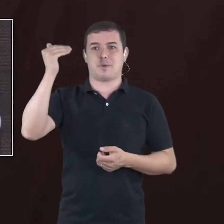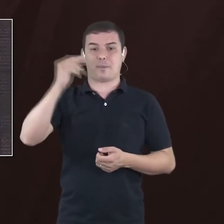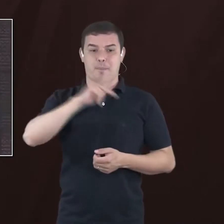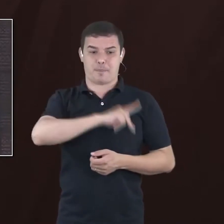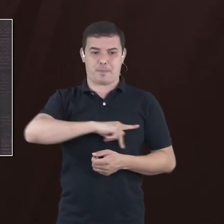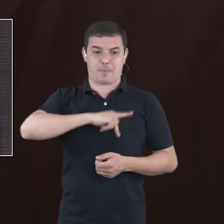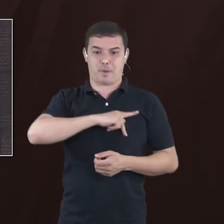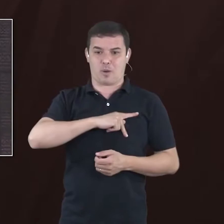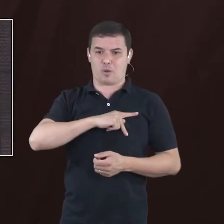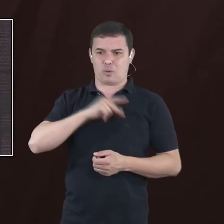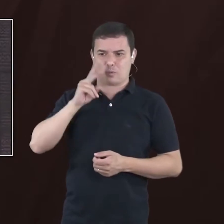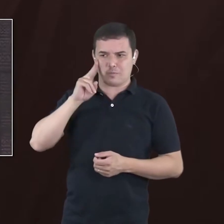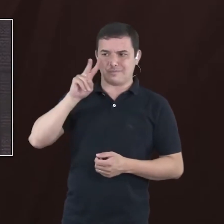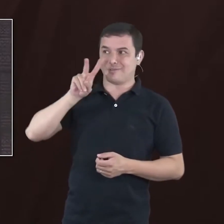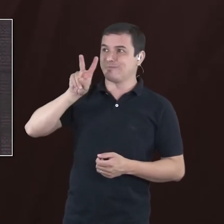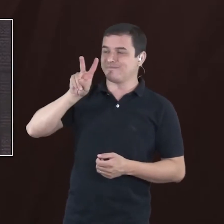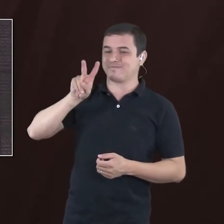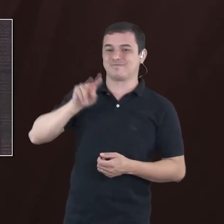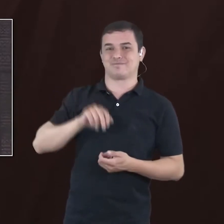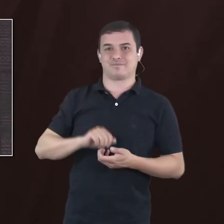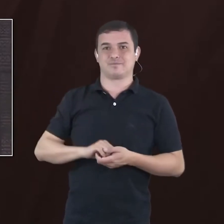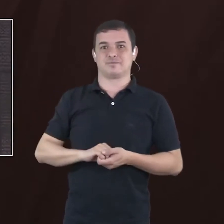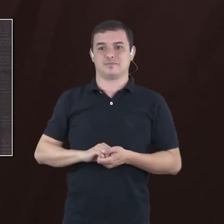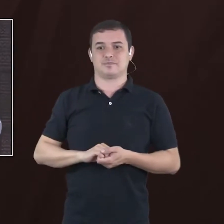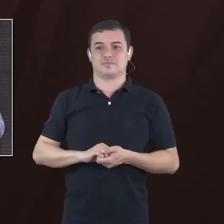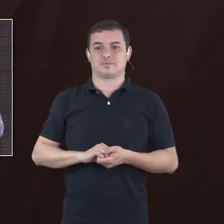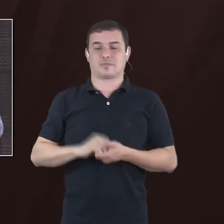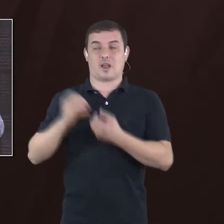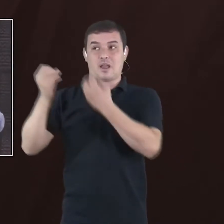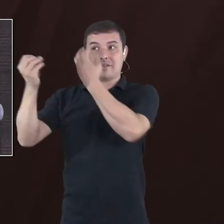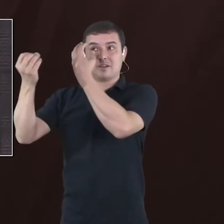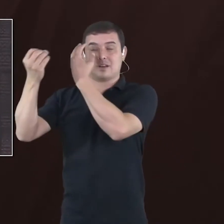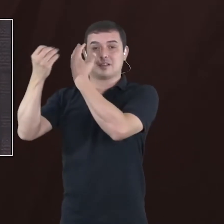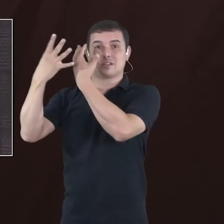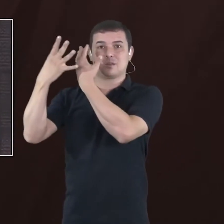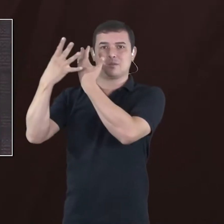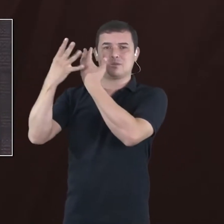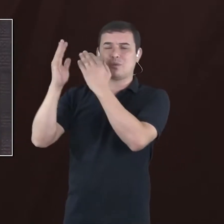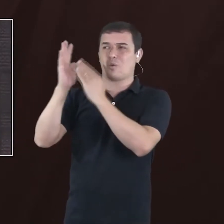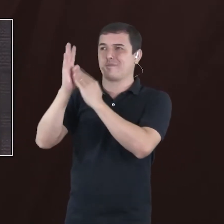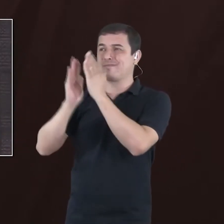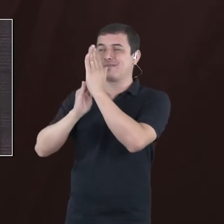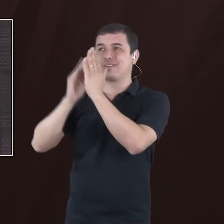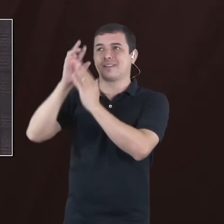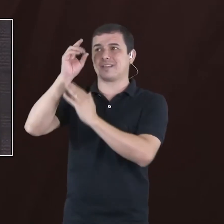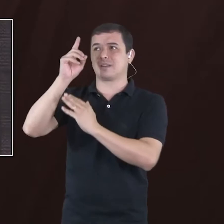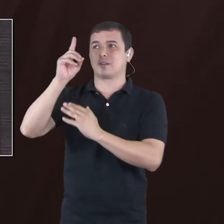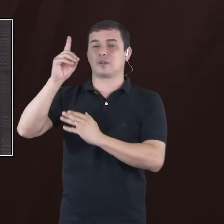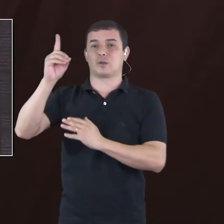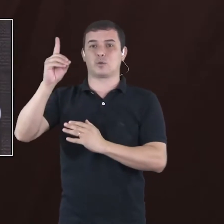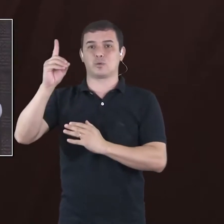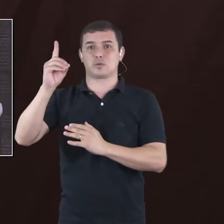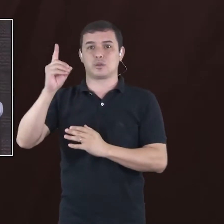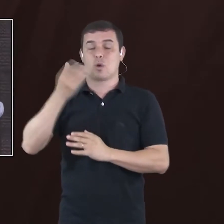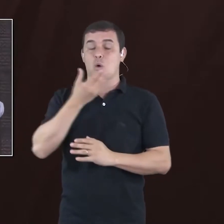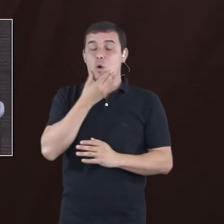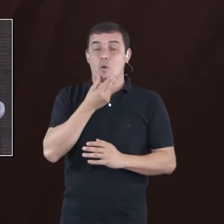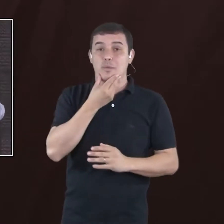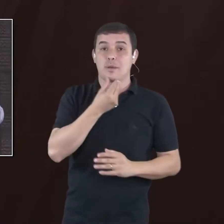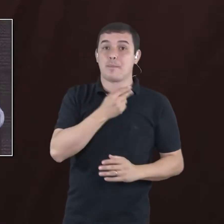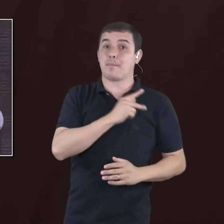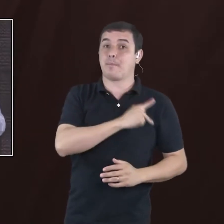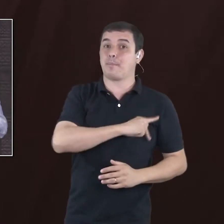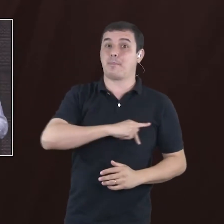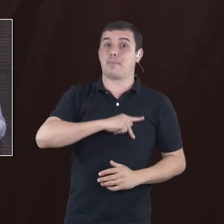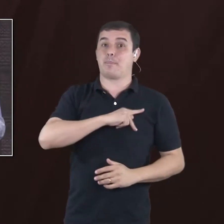do plano de Deus. Portanto, queridos irmãos, nós temos que louvar a Deus por ter esse homem, né,